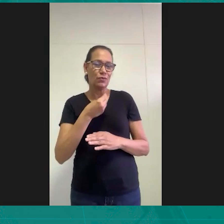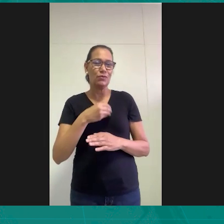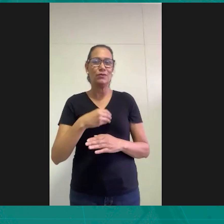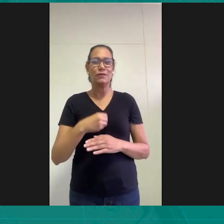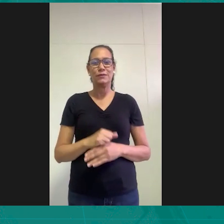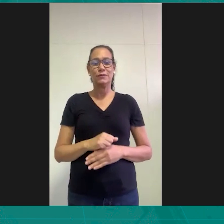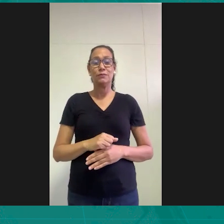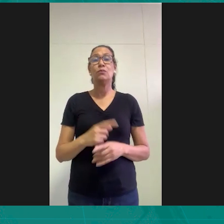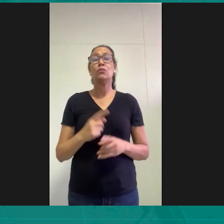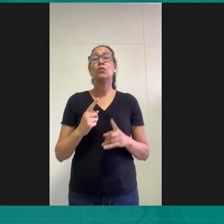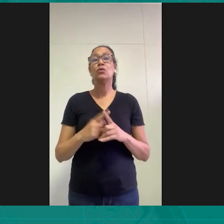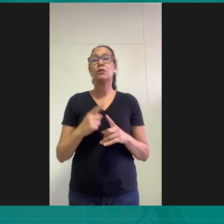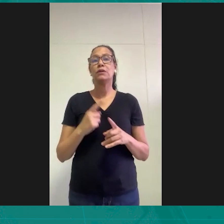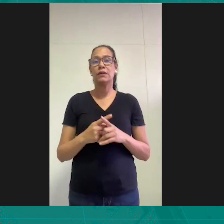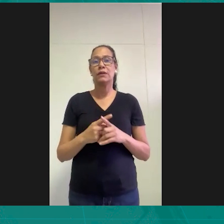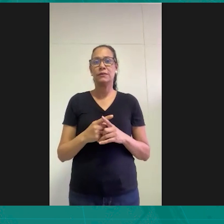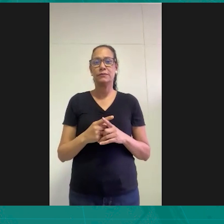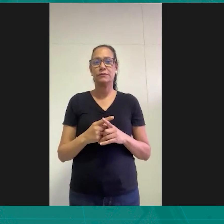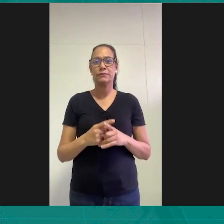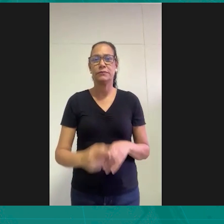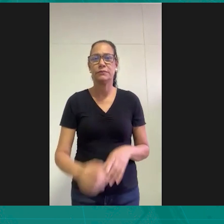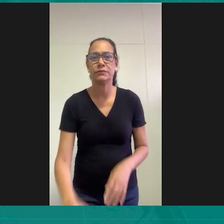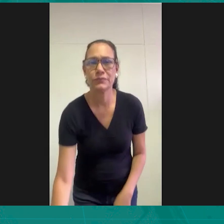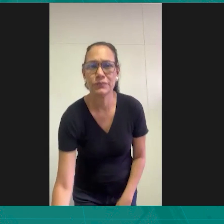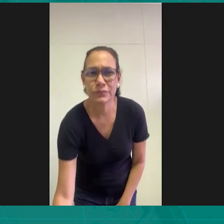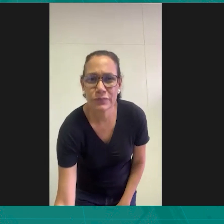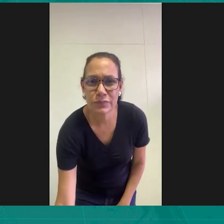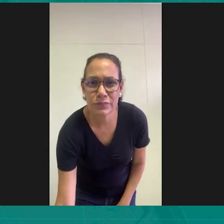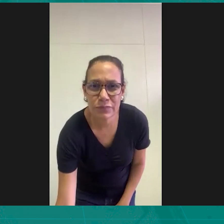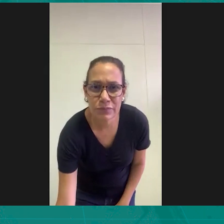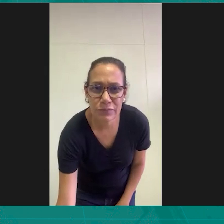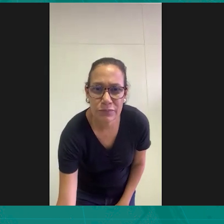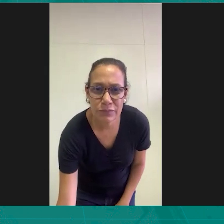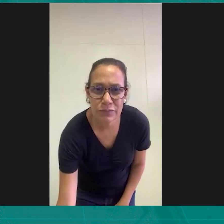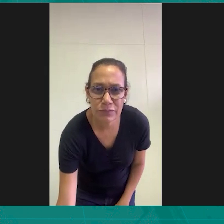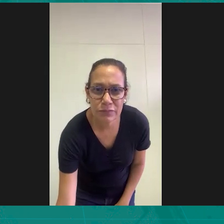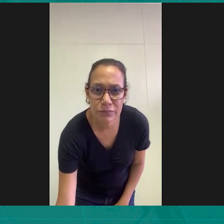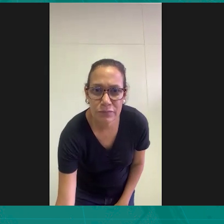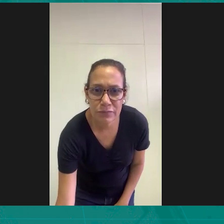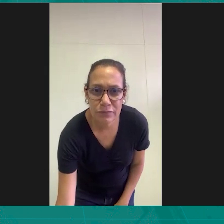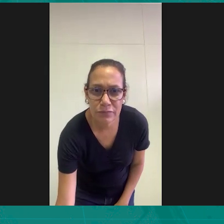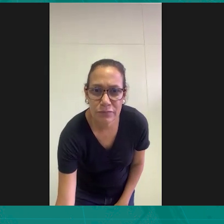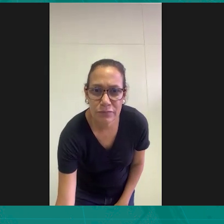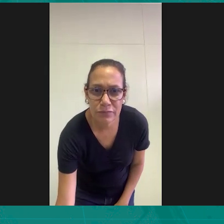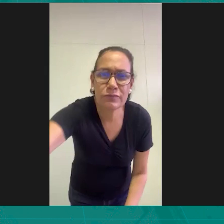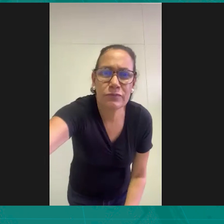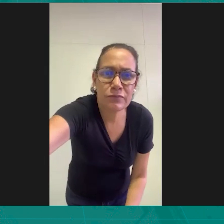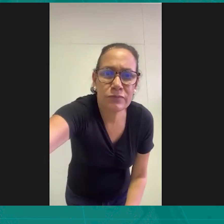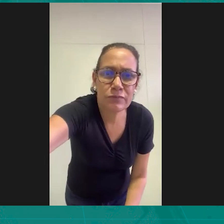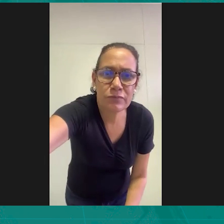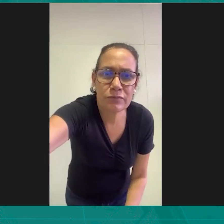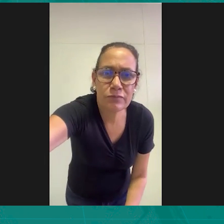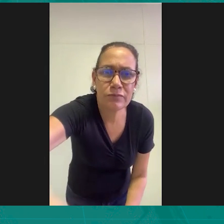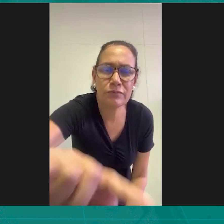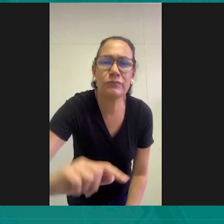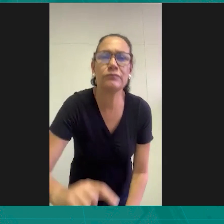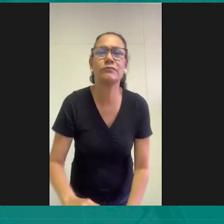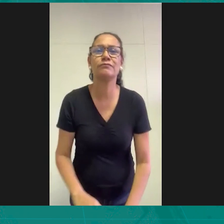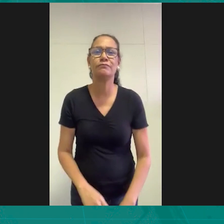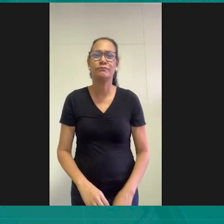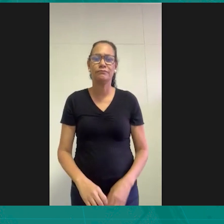Irmão, porque o Filho faz as coisas que o Pai quer. Ele não faz